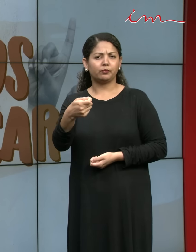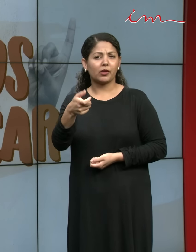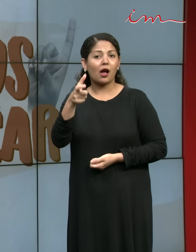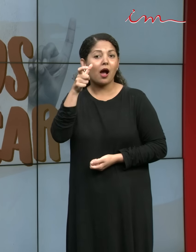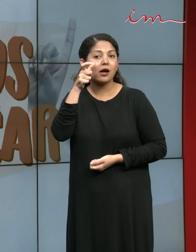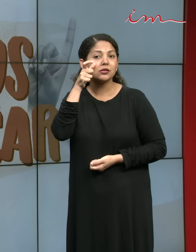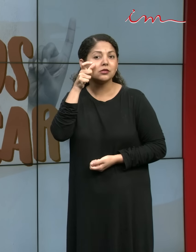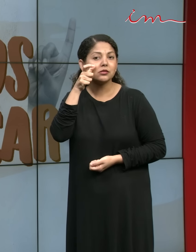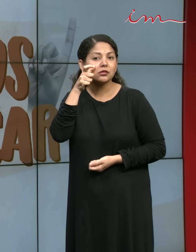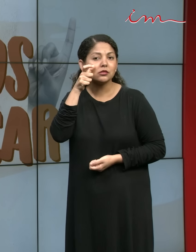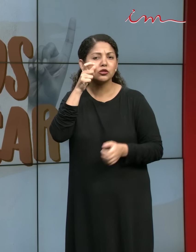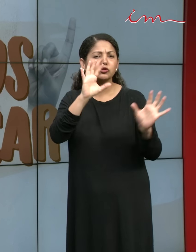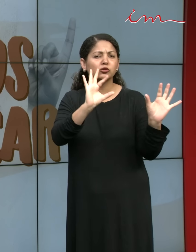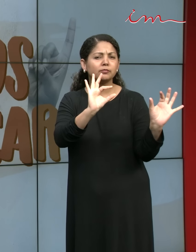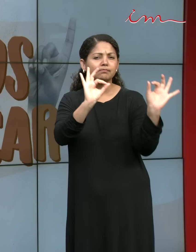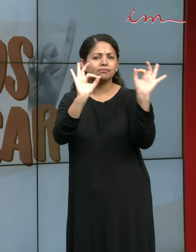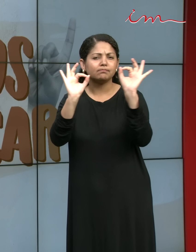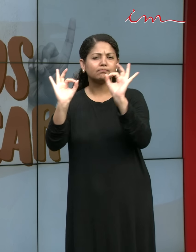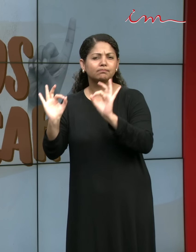Sinal de assistir.